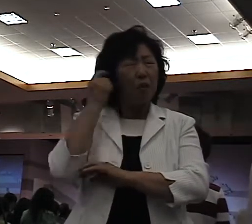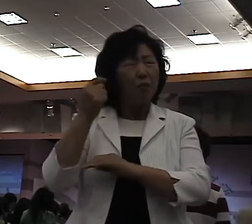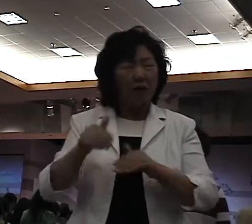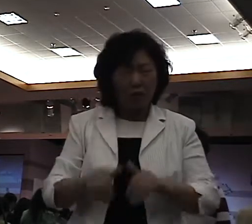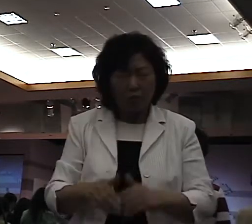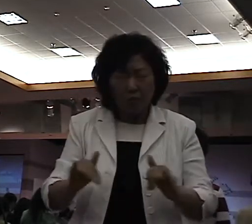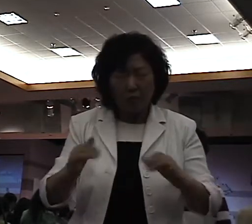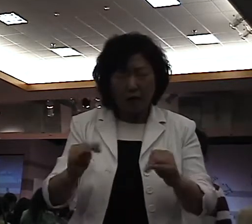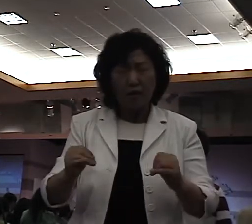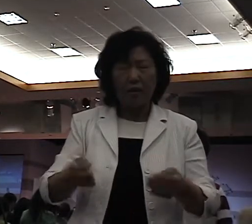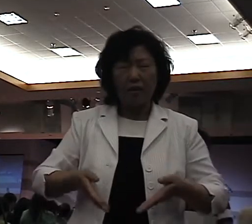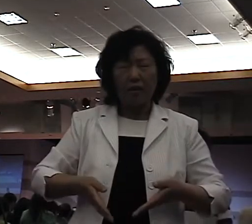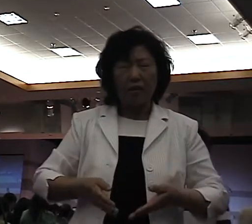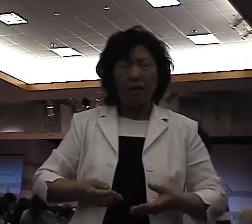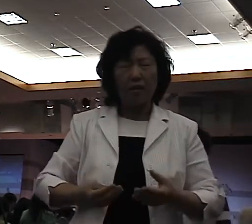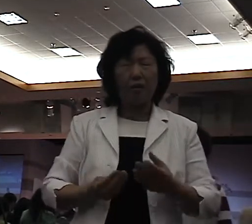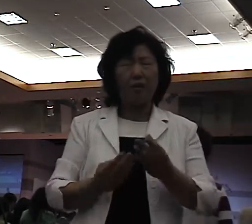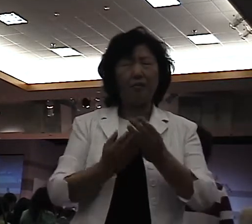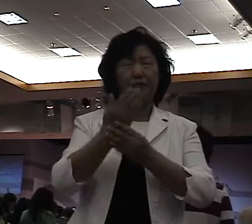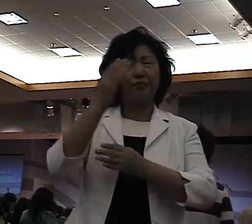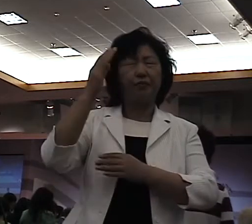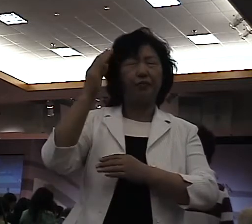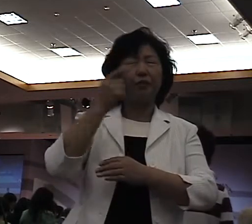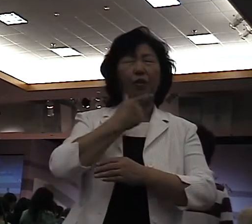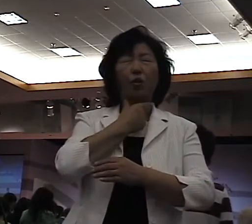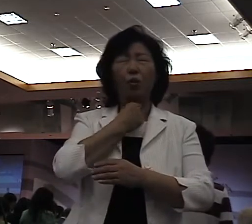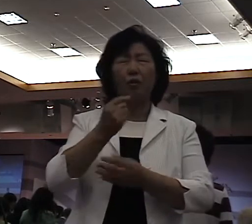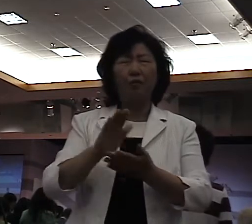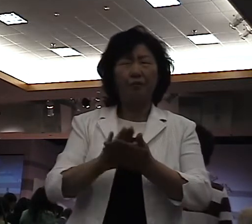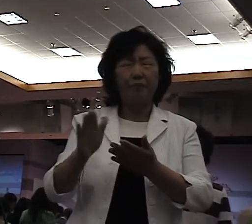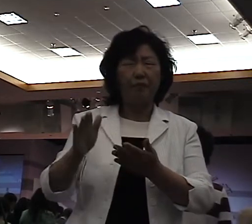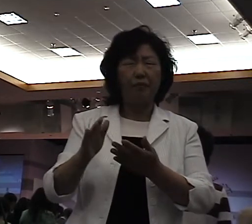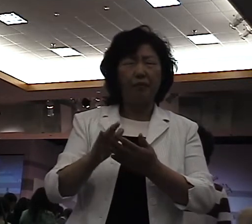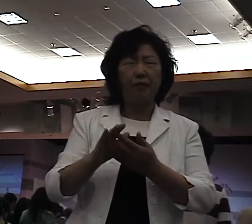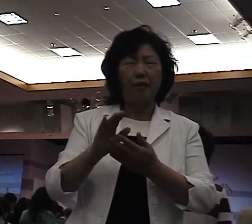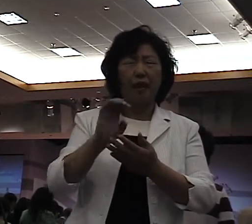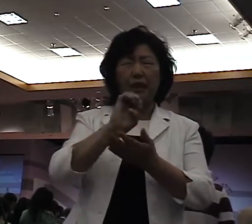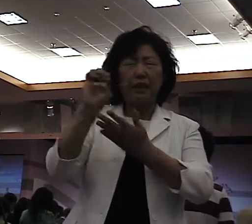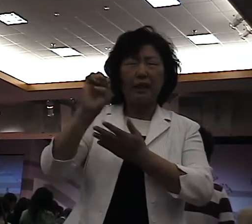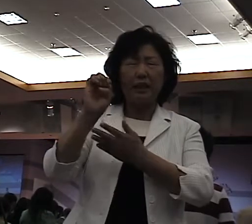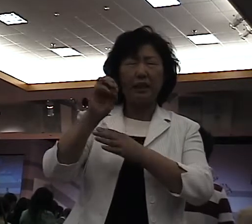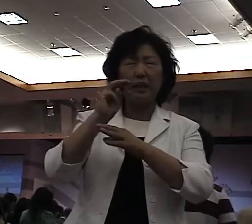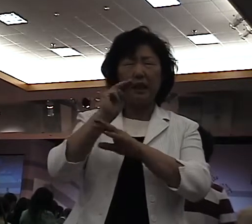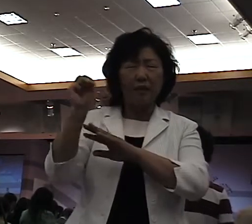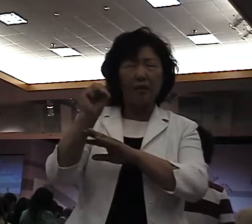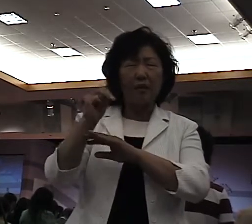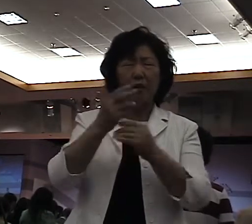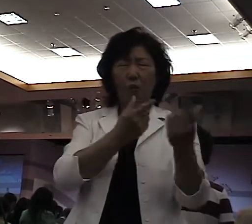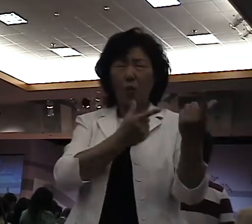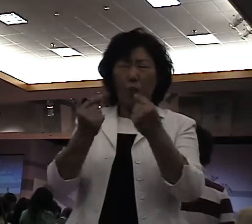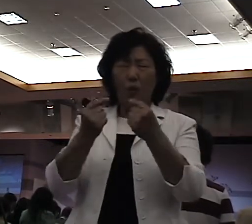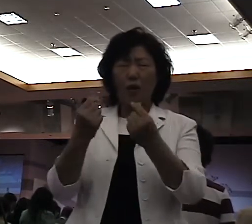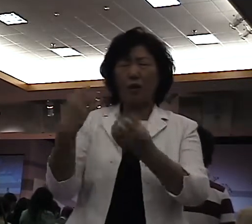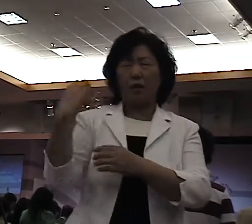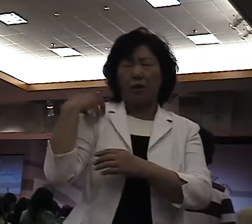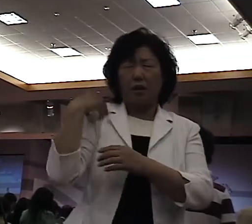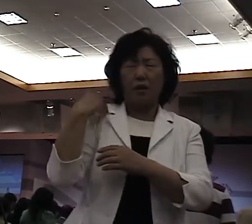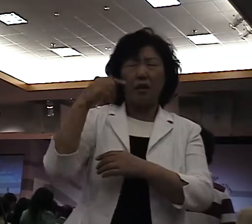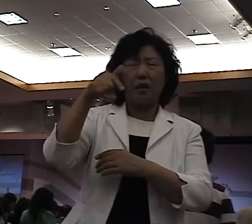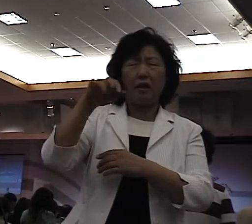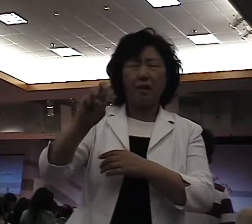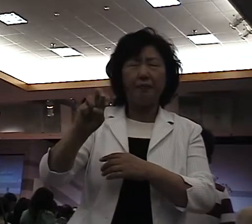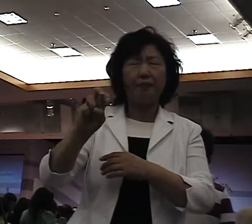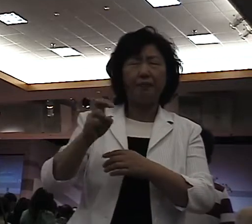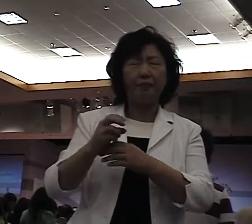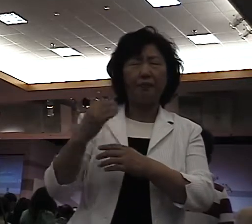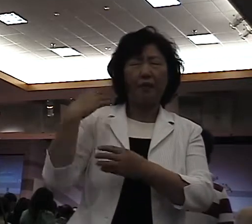배출되기를 소원합니다. KM, EM 사역을 동시에 감당하시는 사랑하는 김승훈 담임 목사님에게 특별하신 하나님의